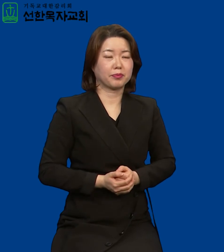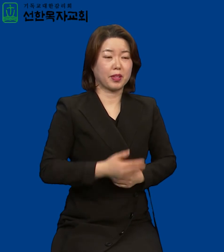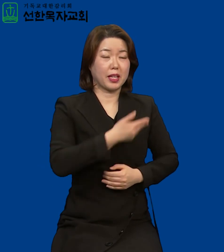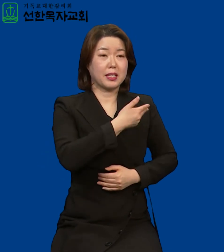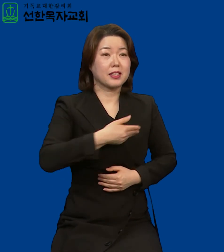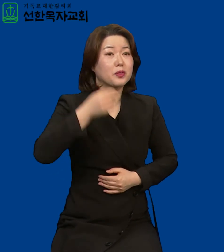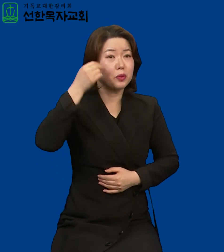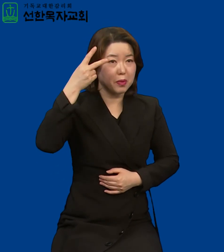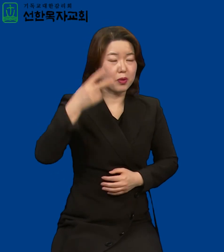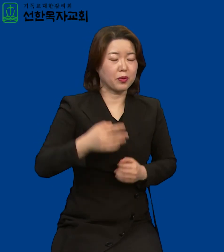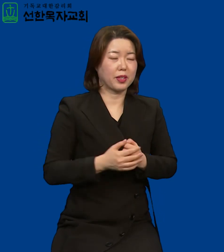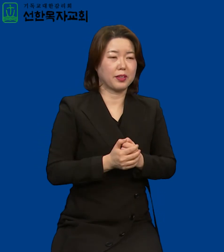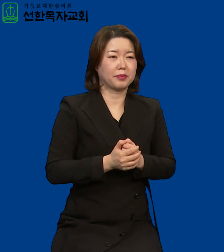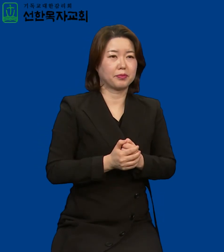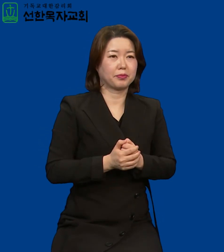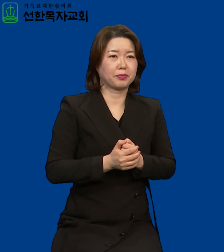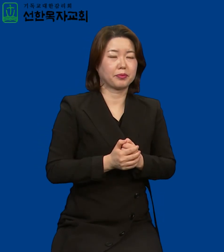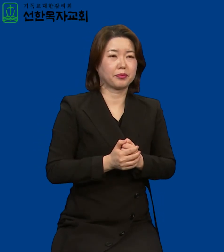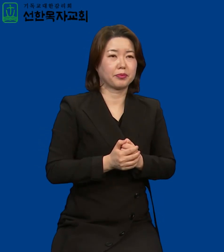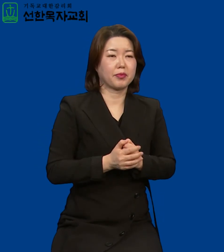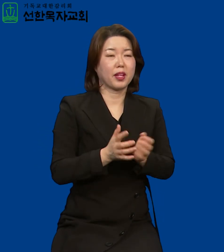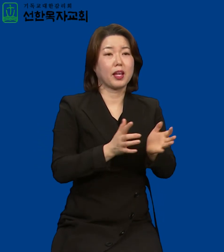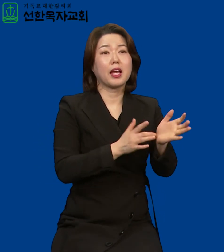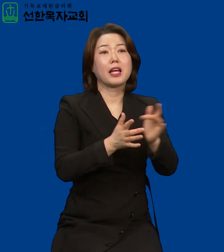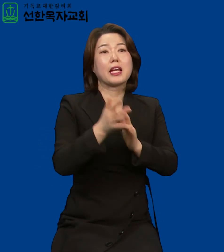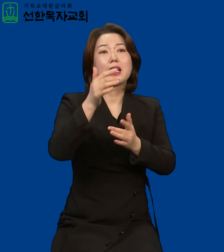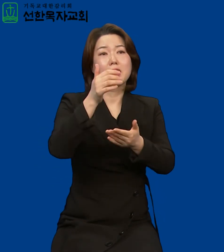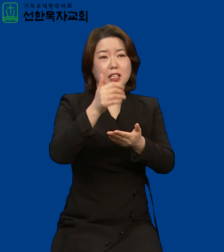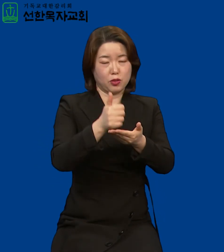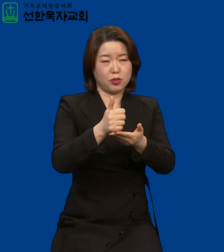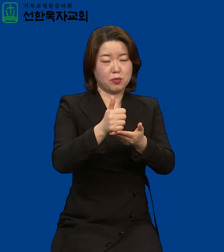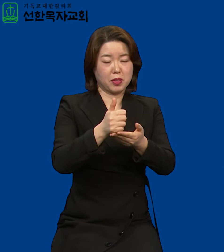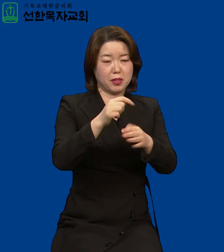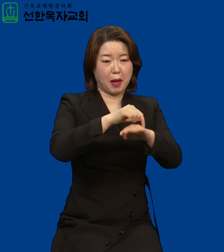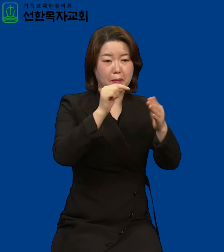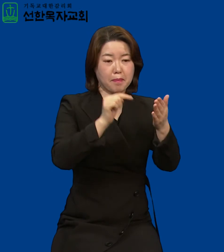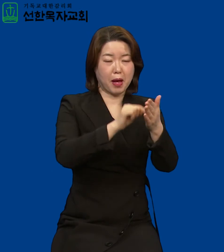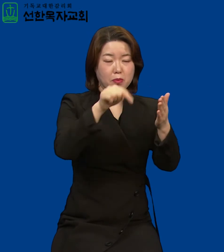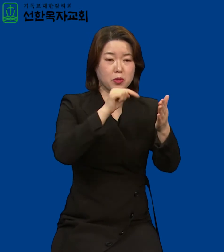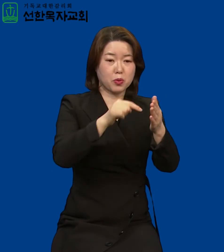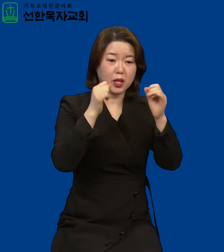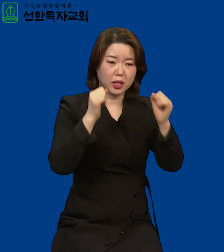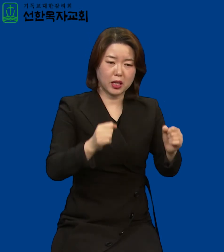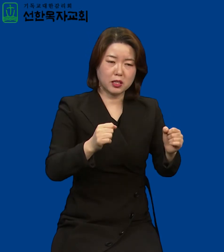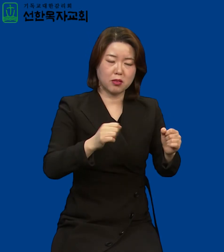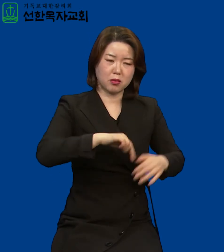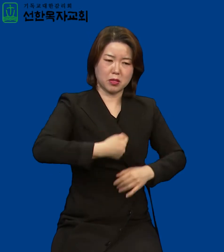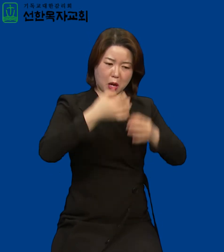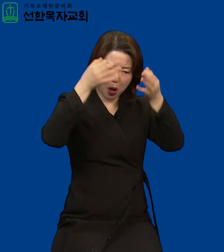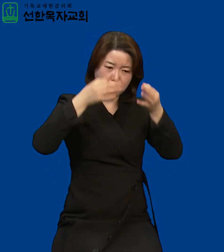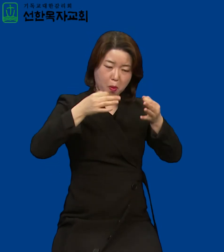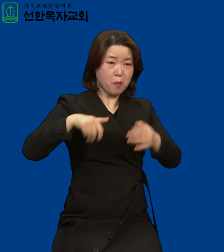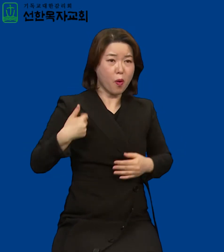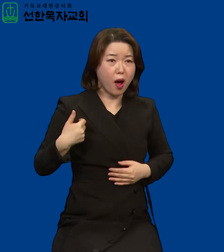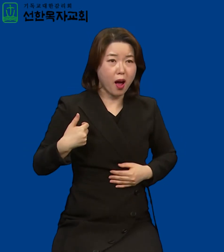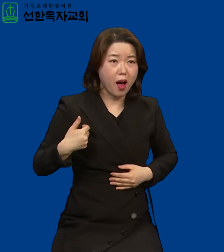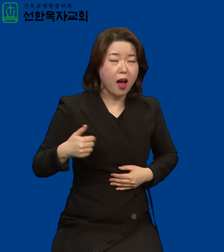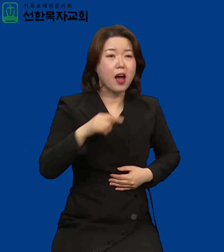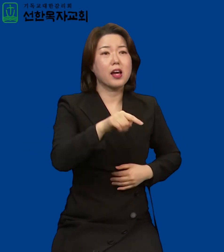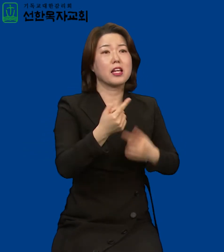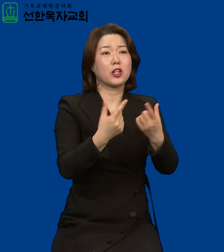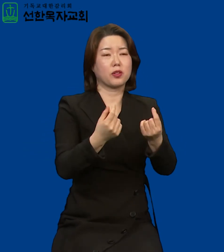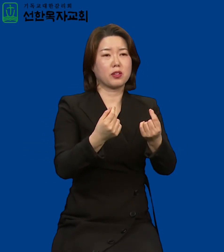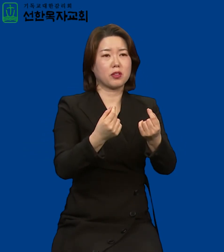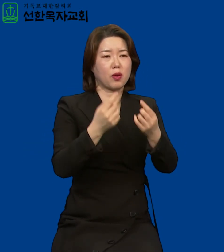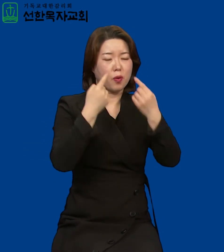사도 바울이 말한 예수님이 마음에 계신 것을 스스로 알지 못하느냐, 이 말씀을 정말